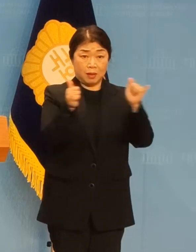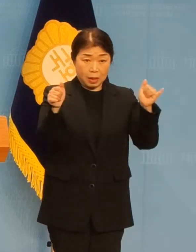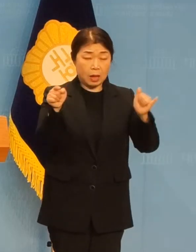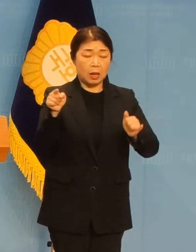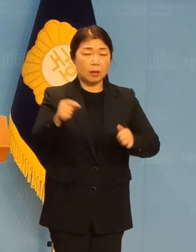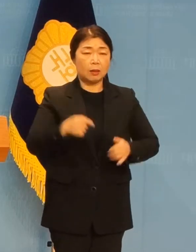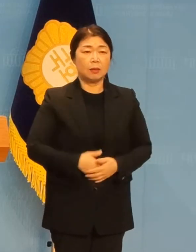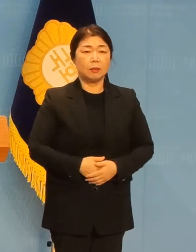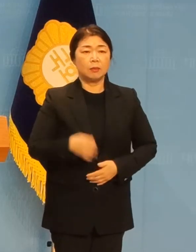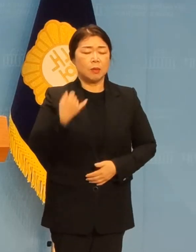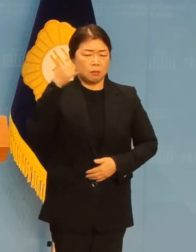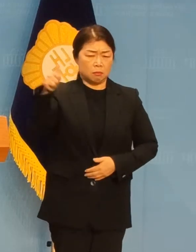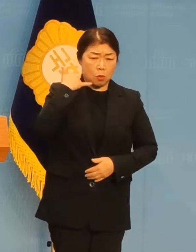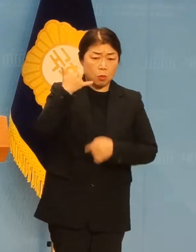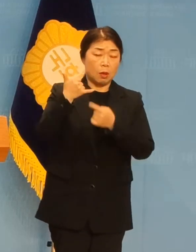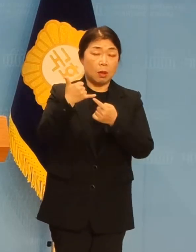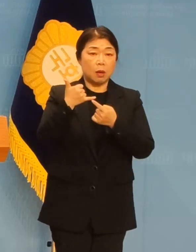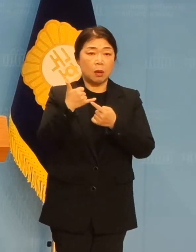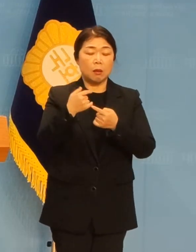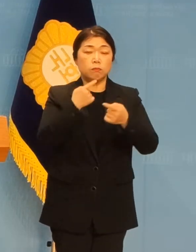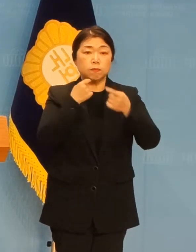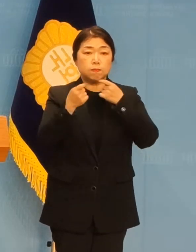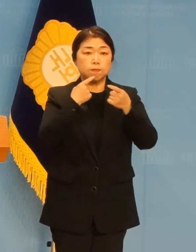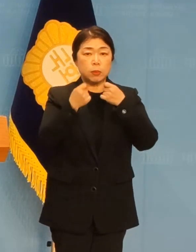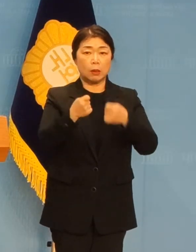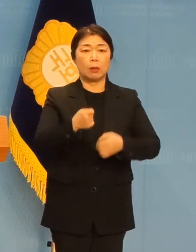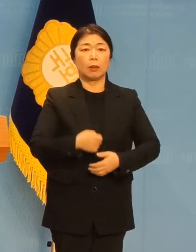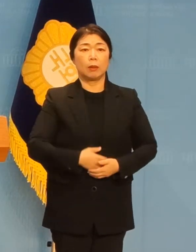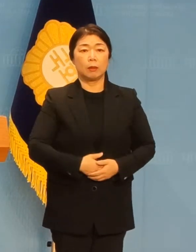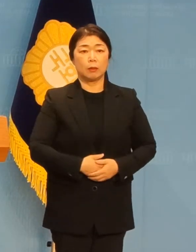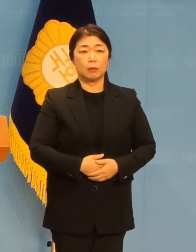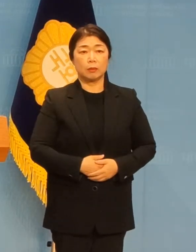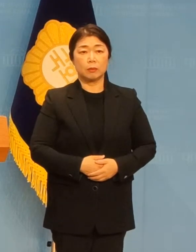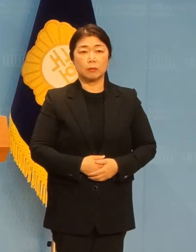있고, 전화를 통해서 협박하고